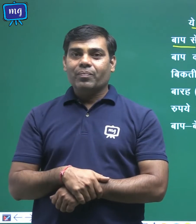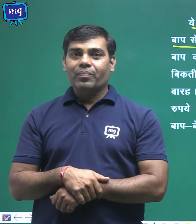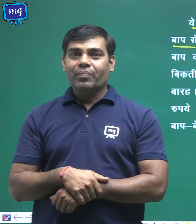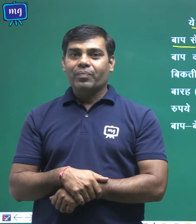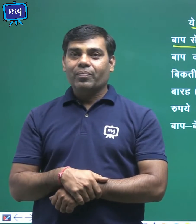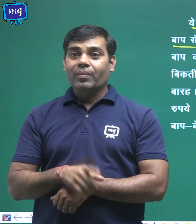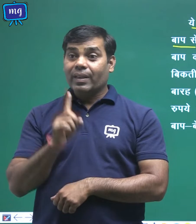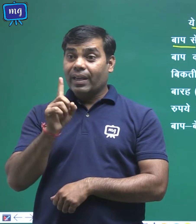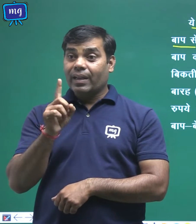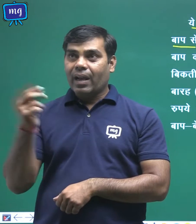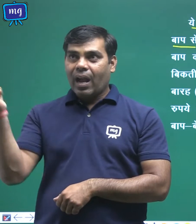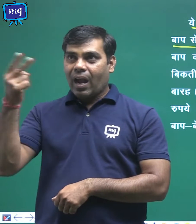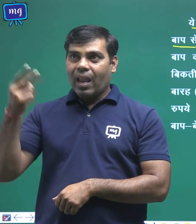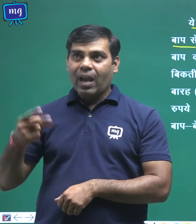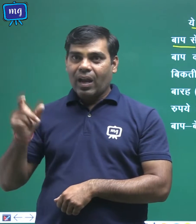एक कलाकार को